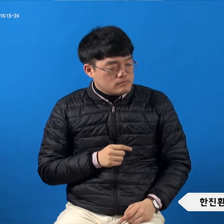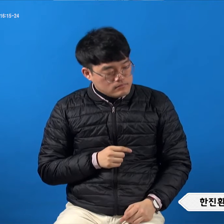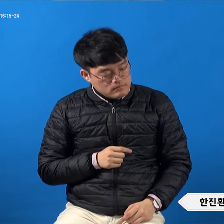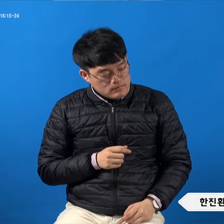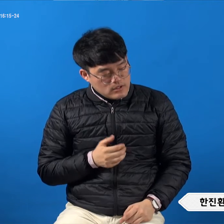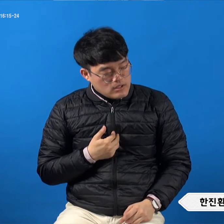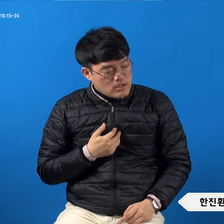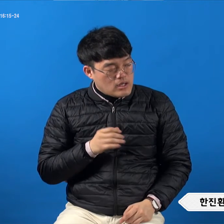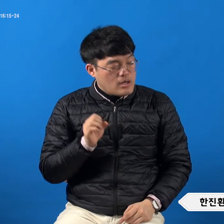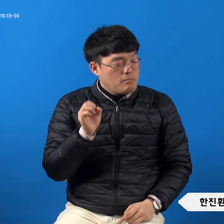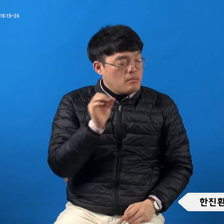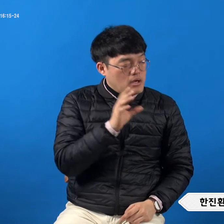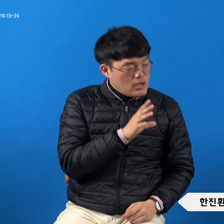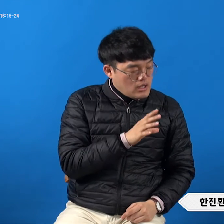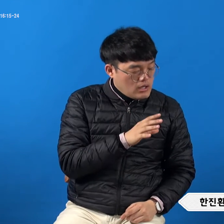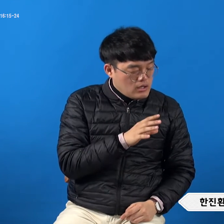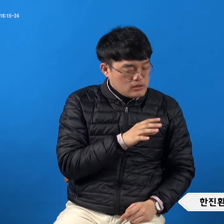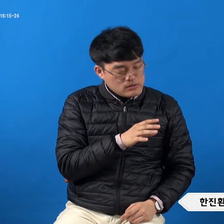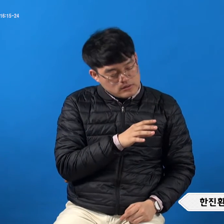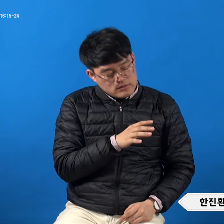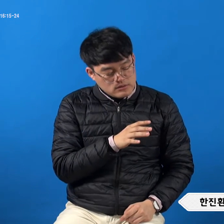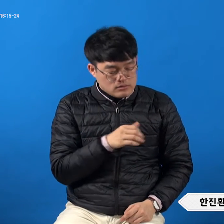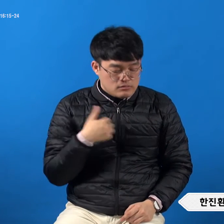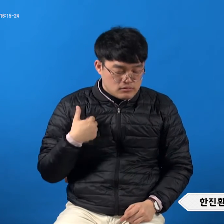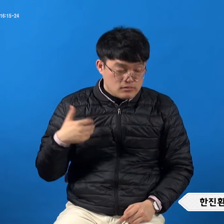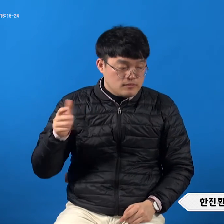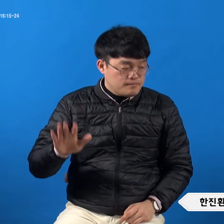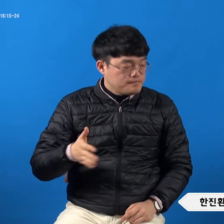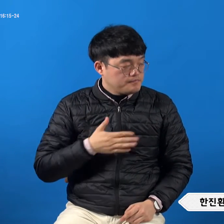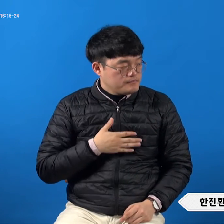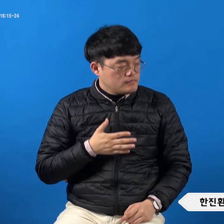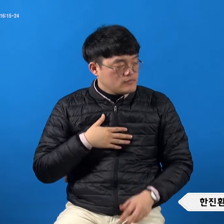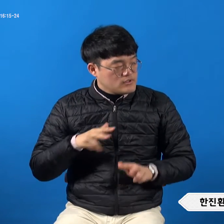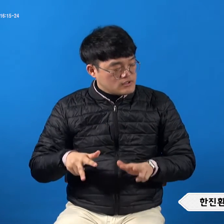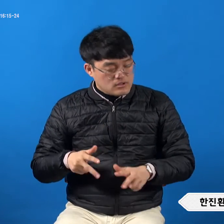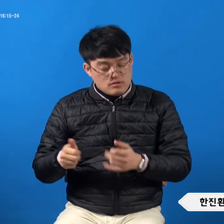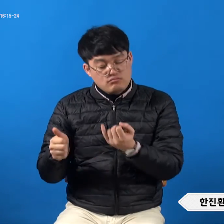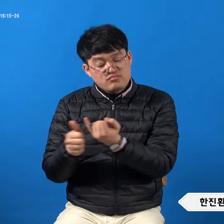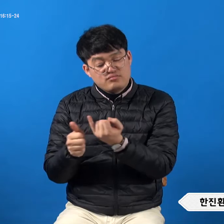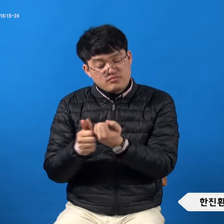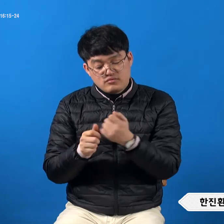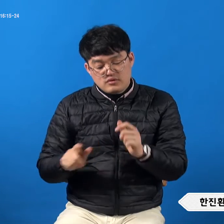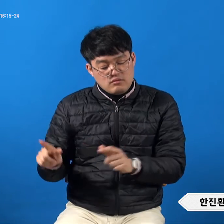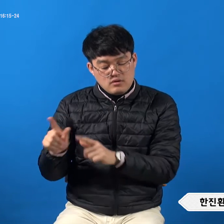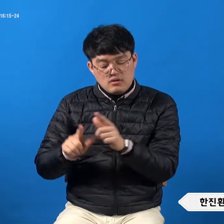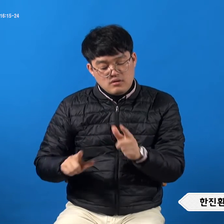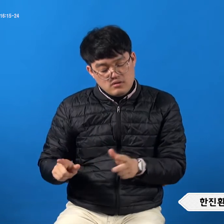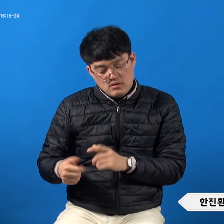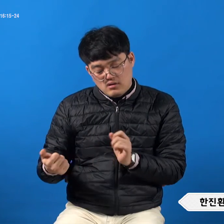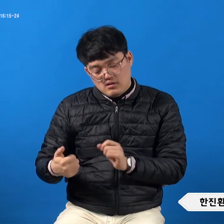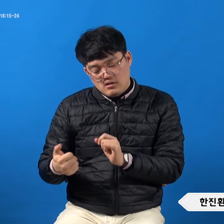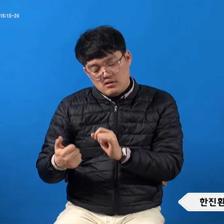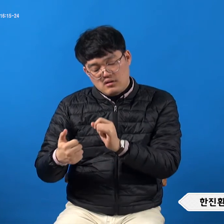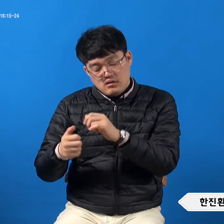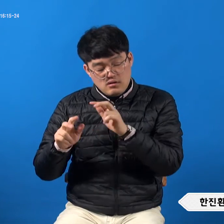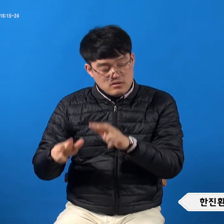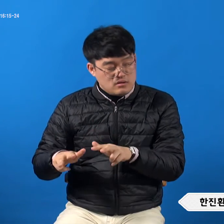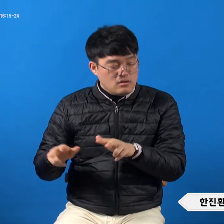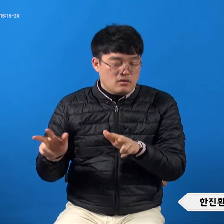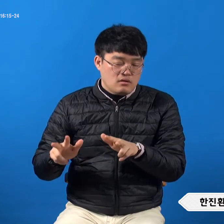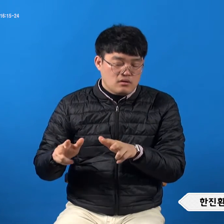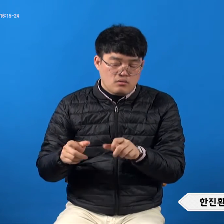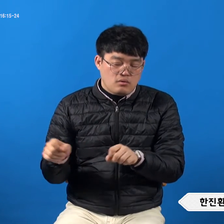이런 얘기 하는 게 어떨지 모르겠는데, 사실은 우리 부부 생활이 파탄이 났어. 어떻게 해야 될지